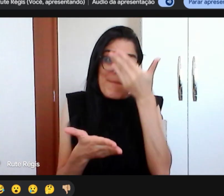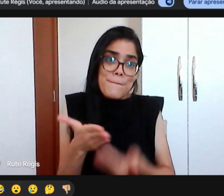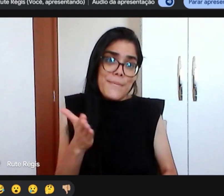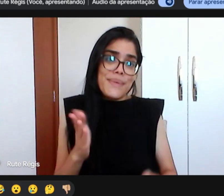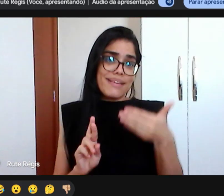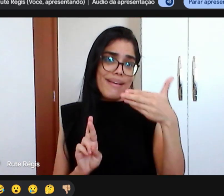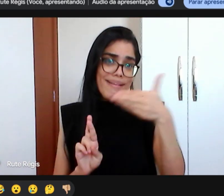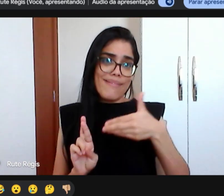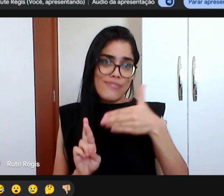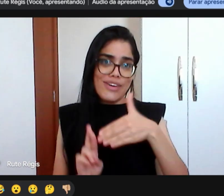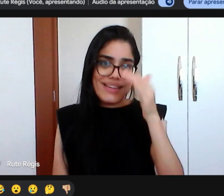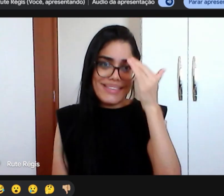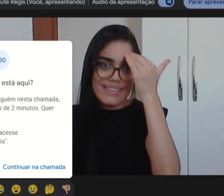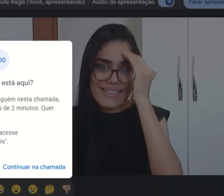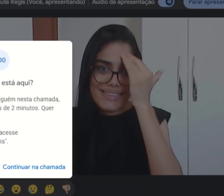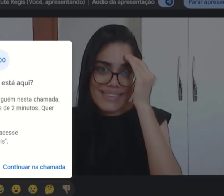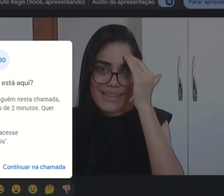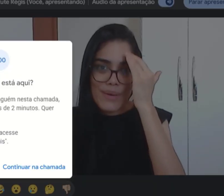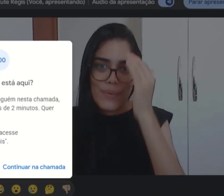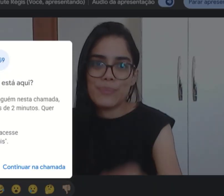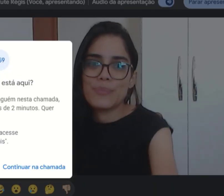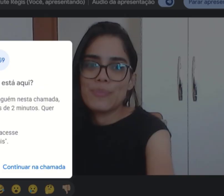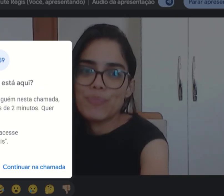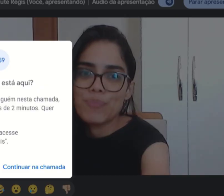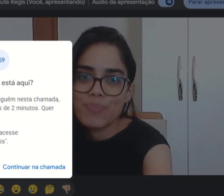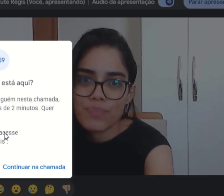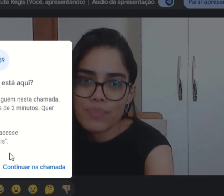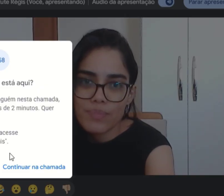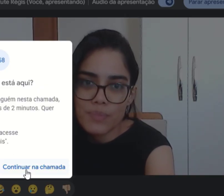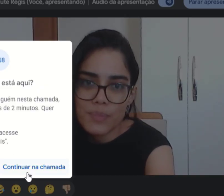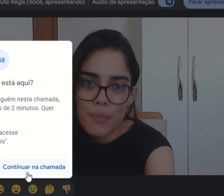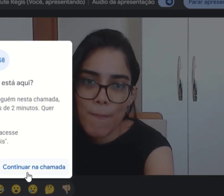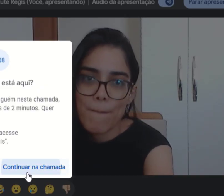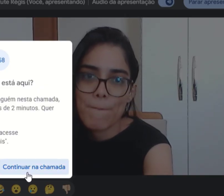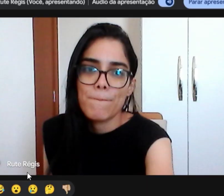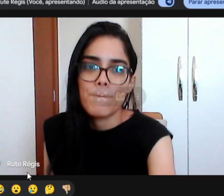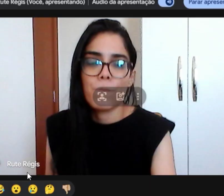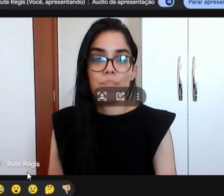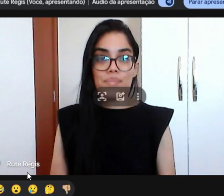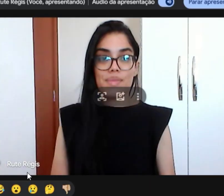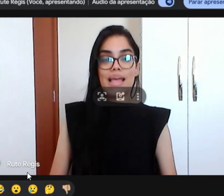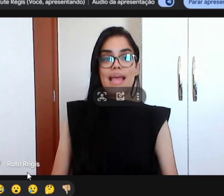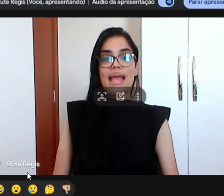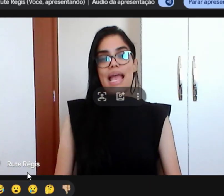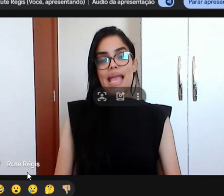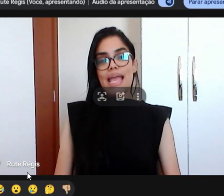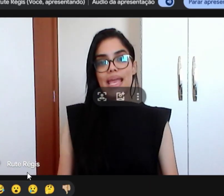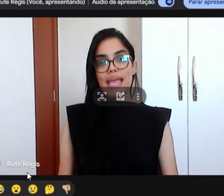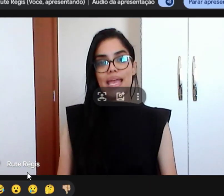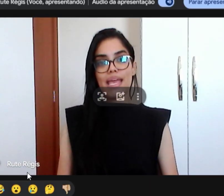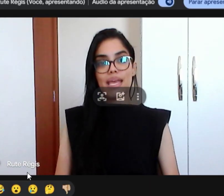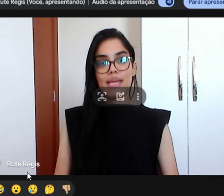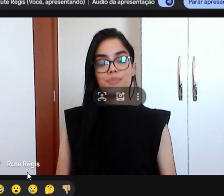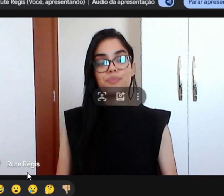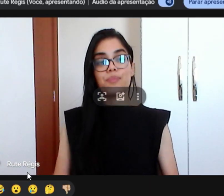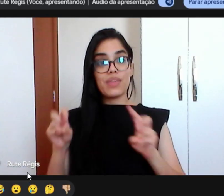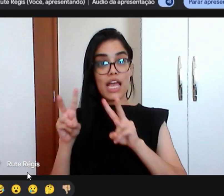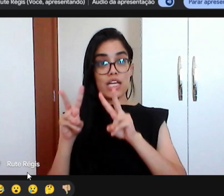as referências, que fica mais fácil e evita perder as informações.